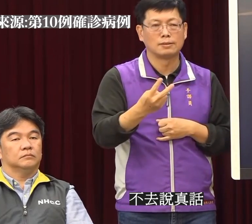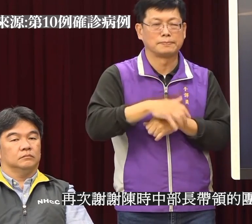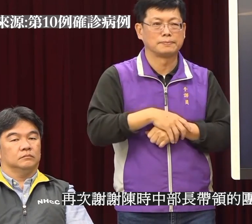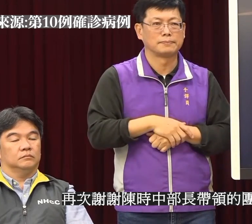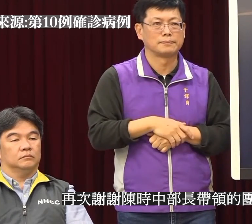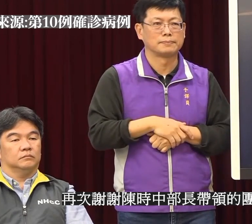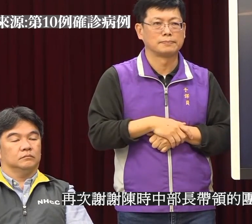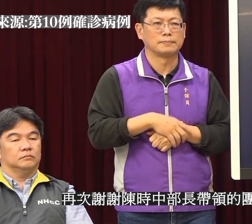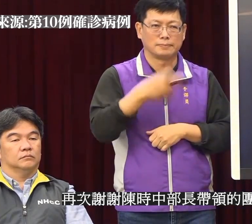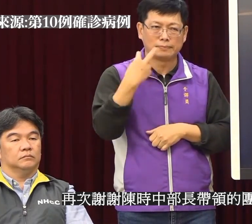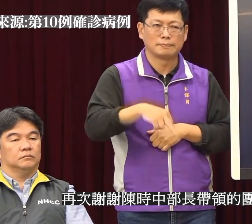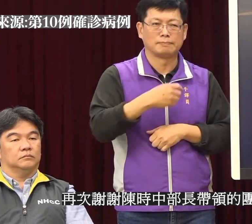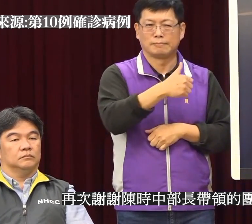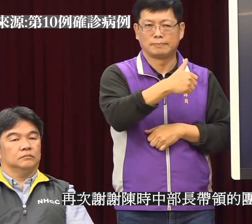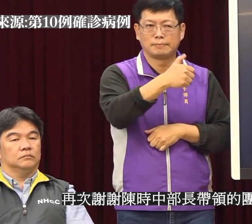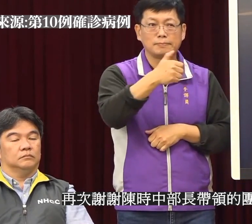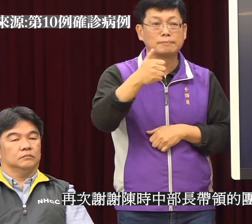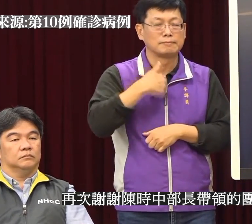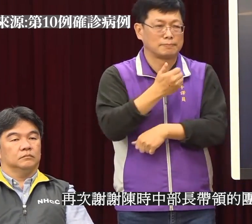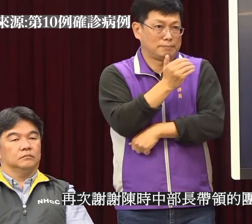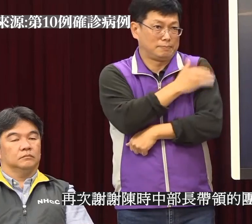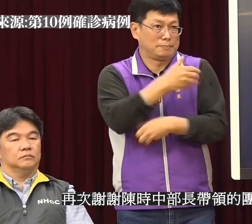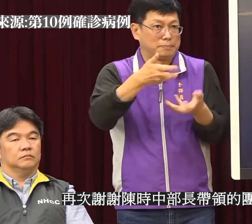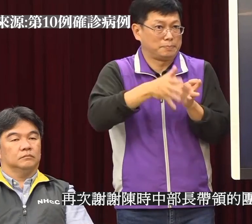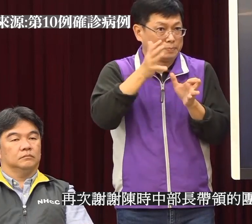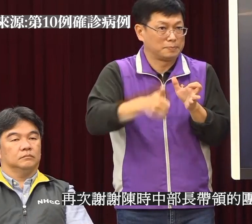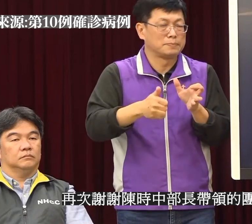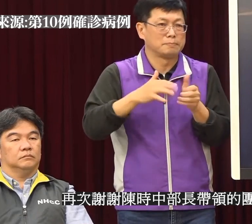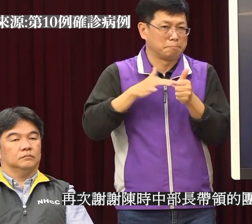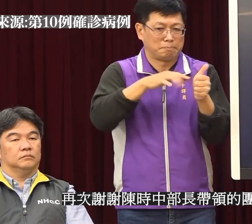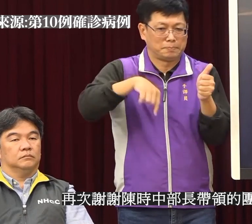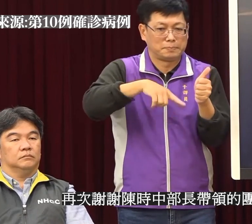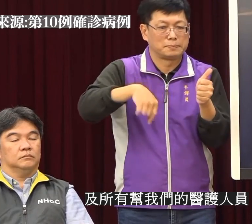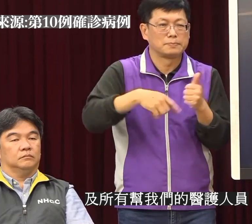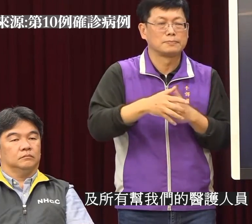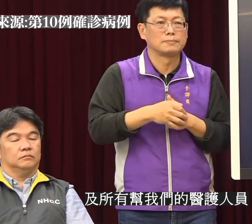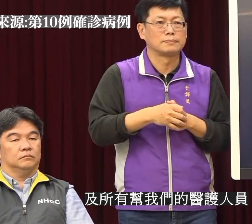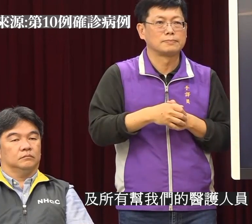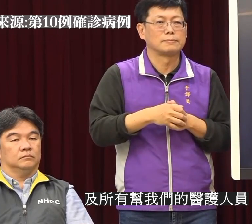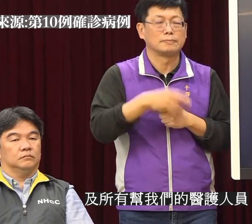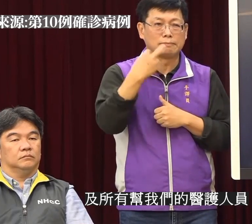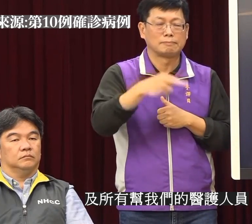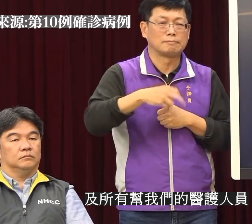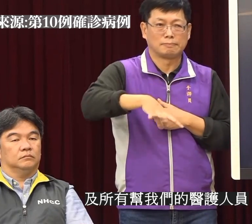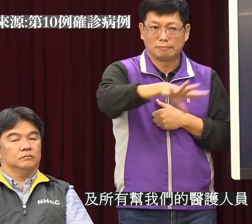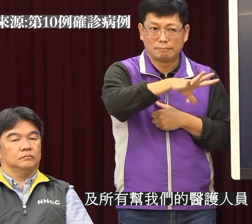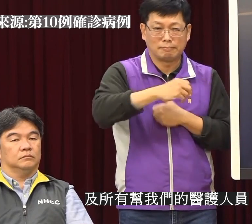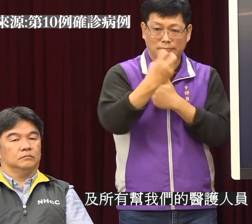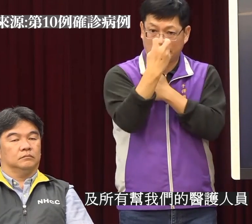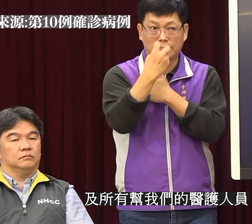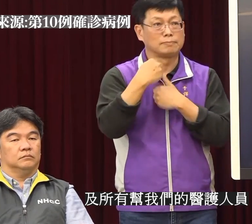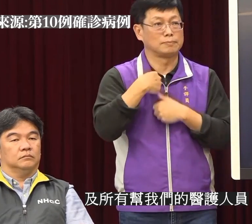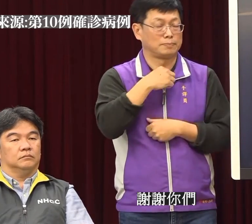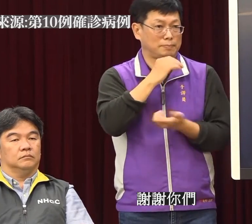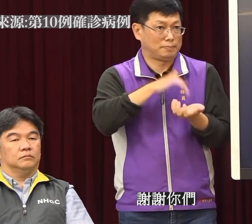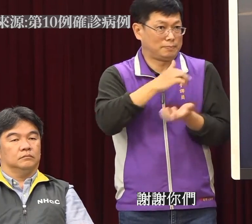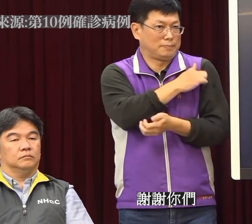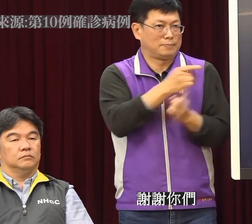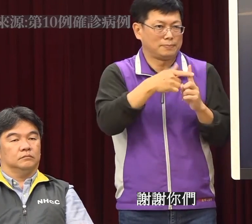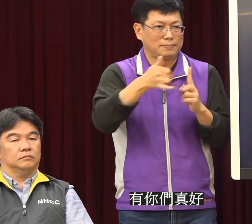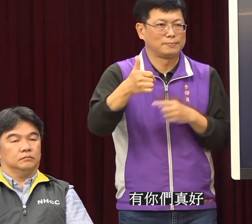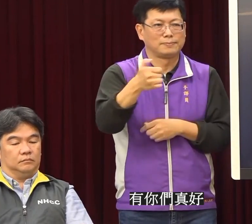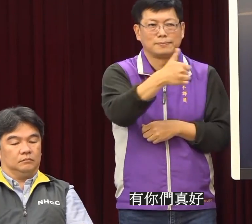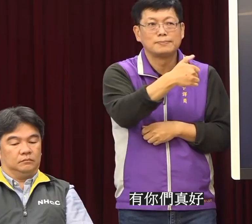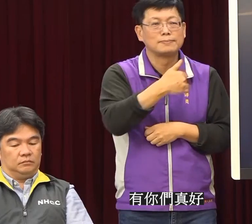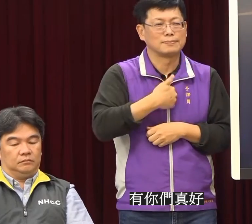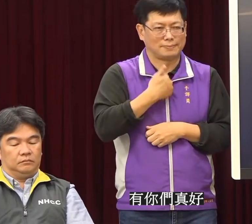话。再次的谢谢陈时中部长带领的团队及所有的照顾我们的医护人员，谢谢你